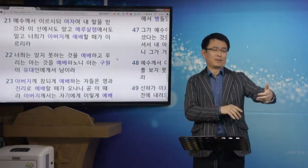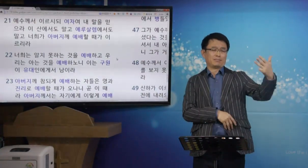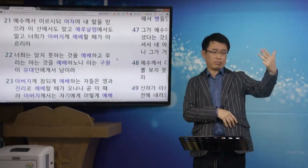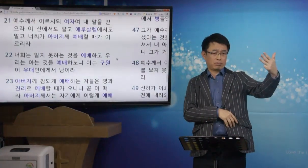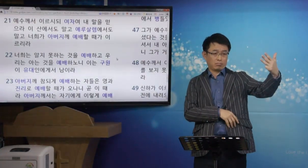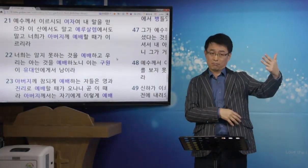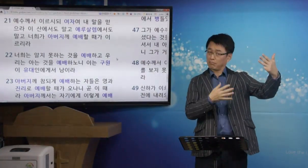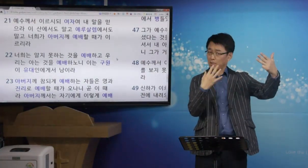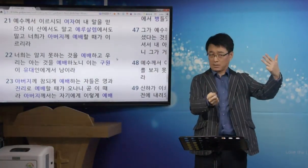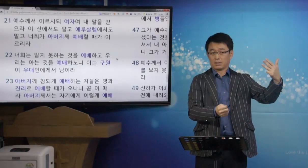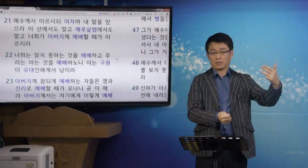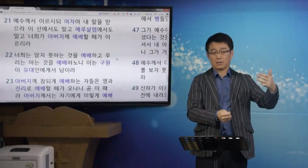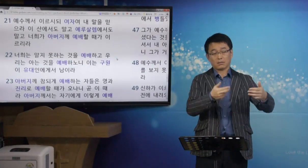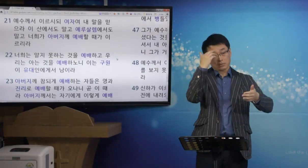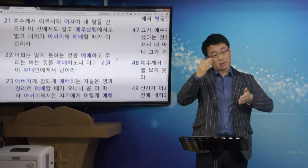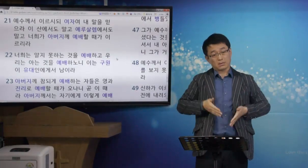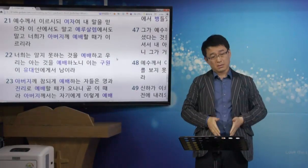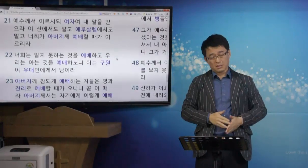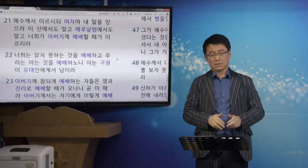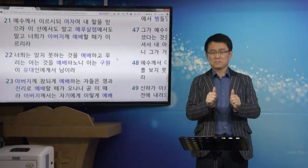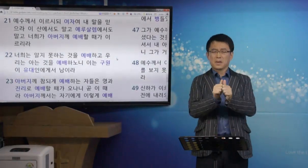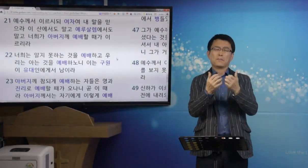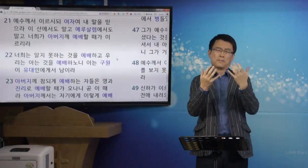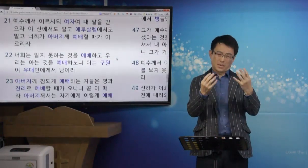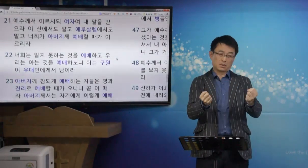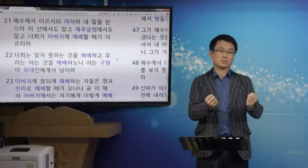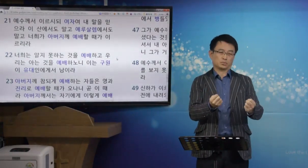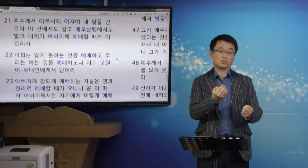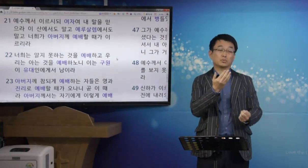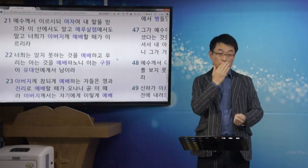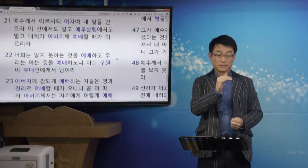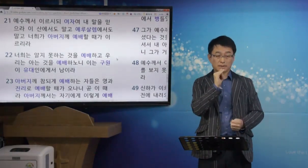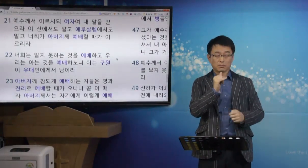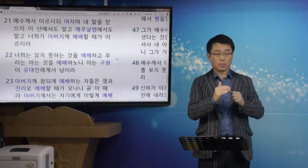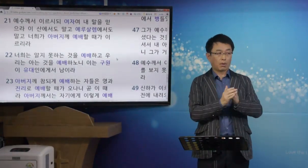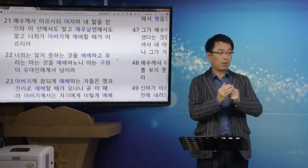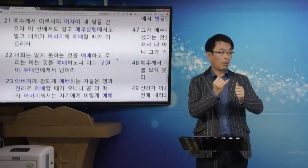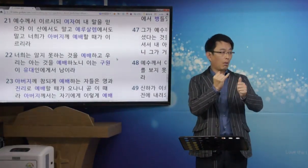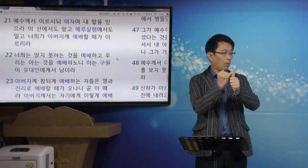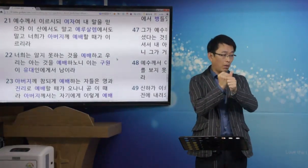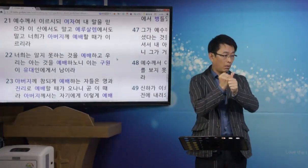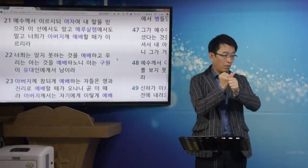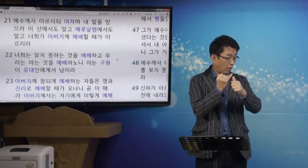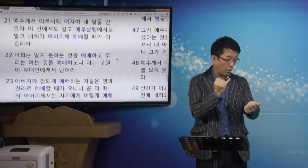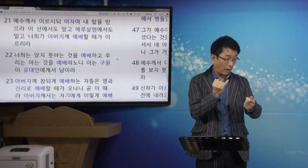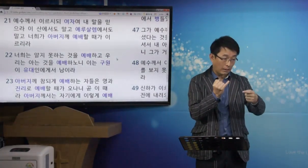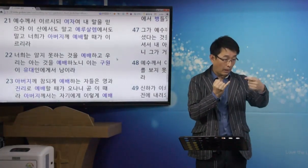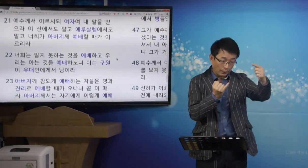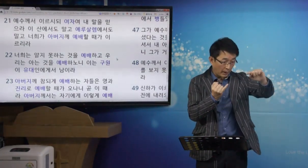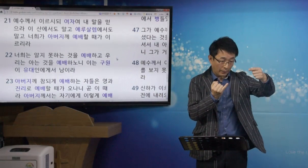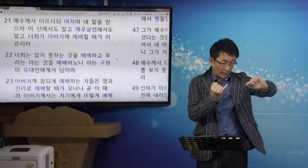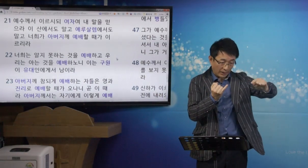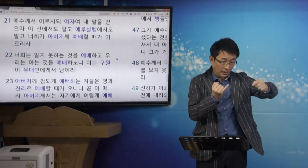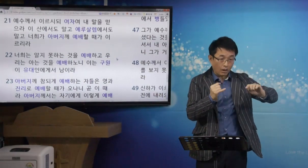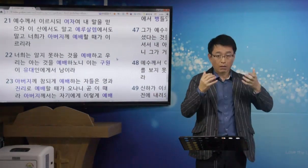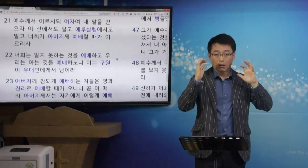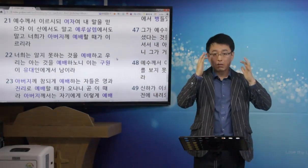것 같습니다. 그렇기 때문에 옛날에는 그렇게 자손이 많기 때문에 첫째가 죽으면 둘째, 셋째,